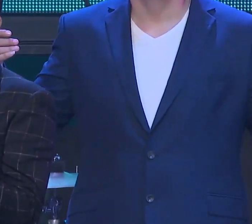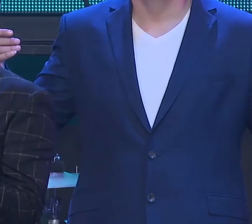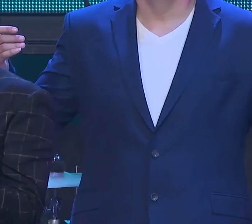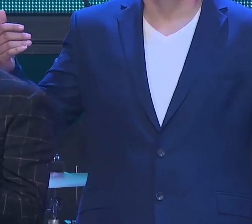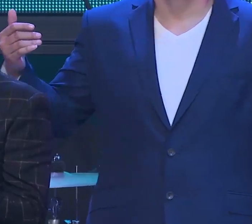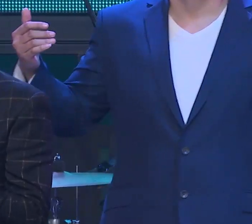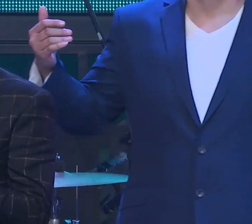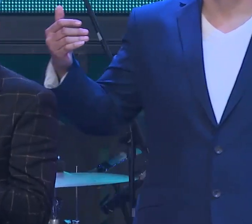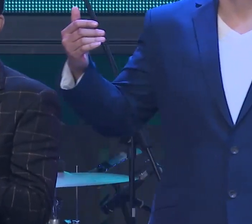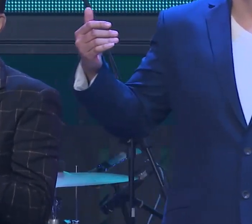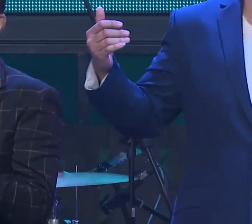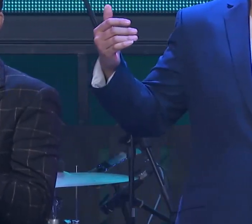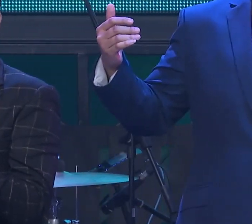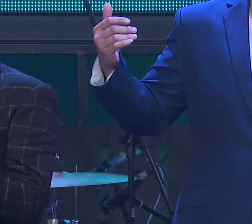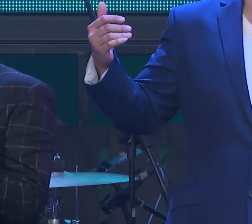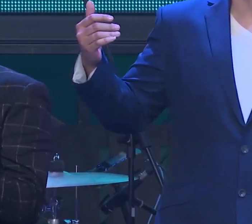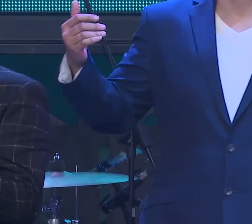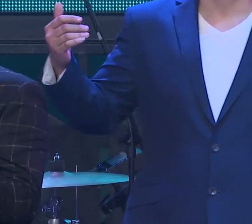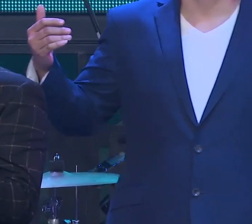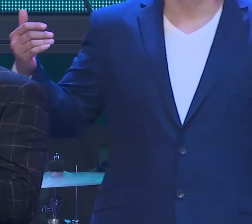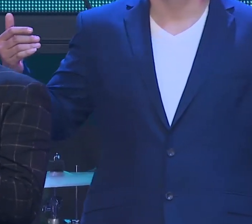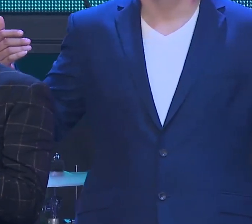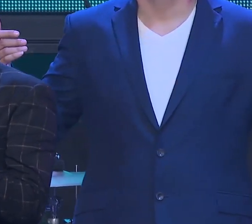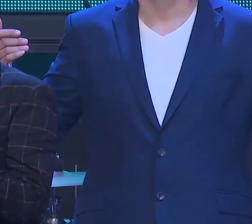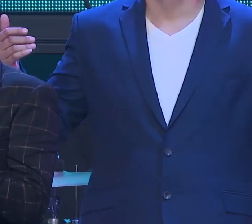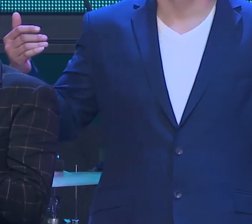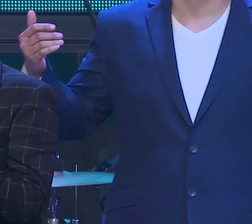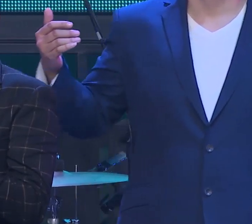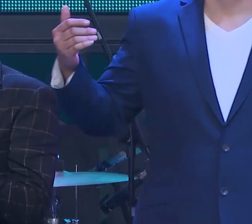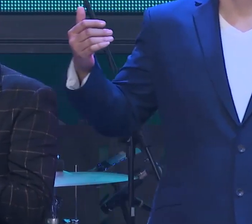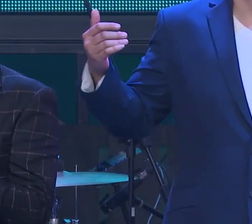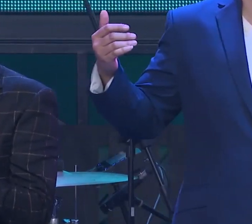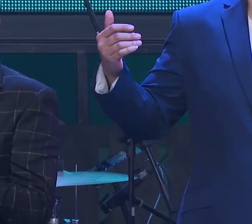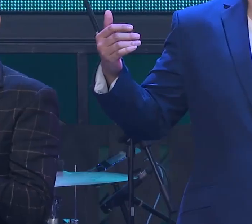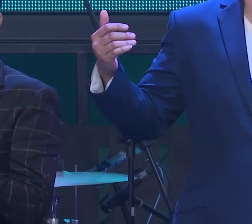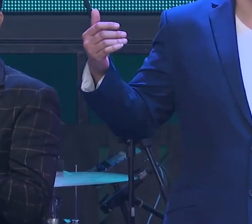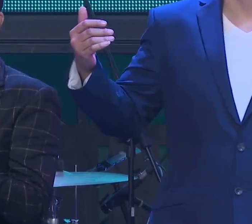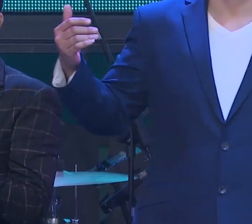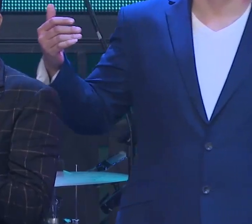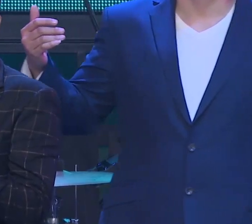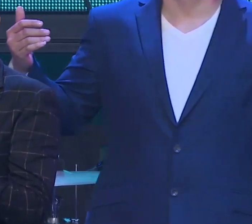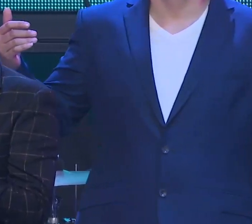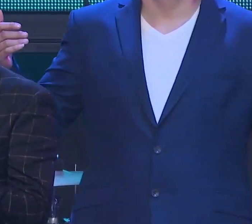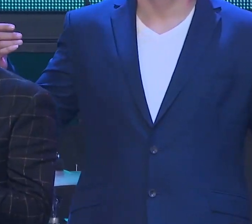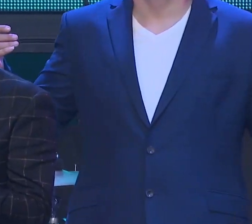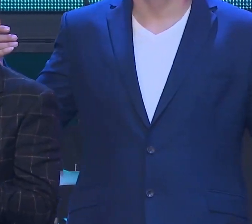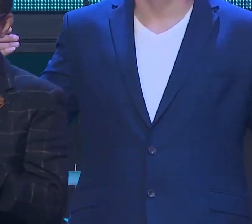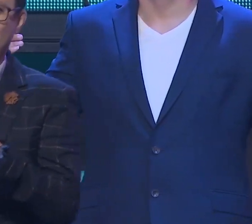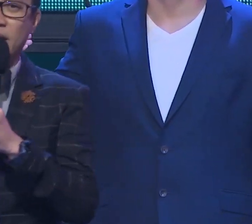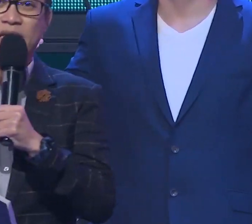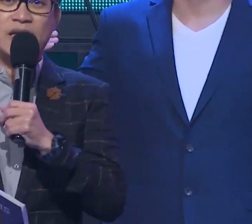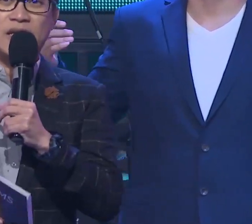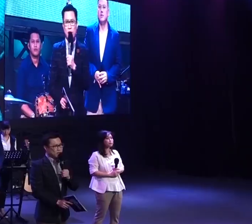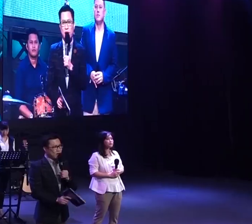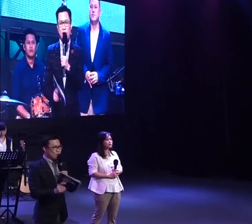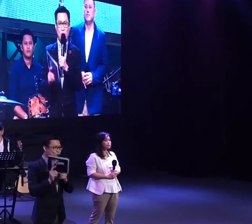di hati-Mu Tuhan. Terima kasih, kami bersyukur Tuhan. Di dalam nama Yesus kami berdoa. Haleluya.